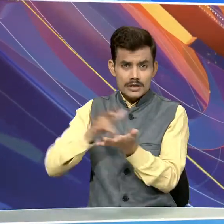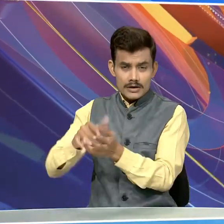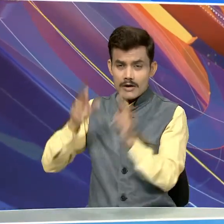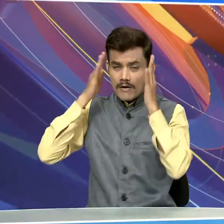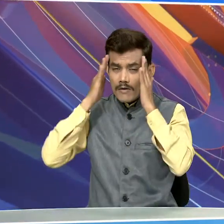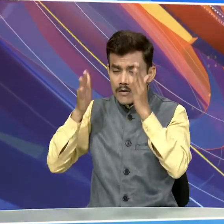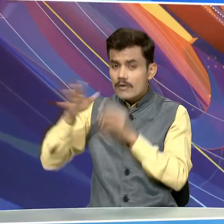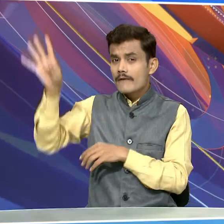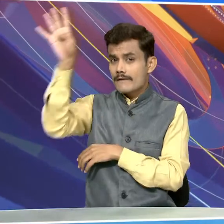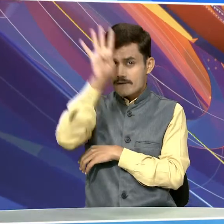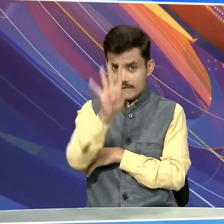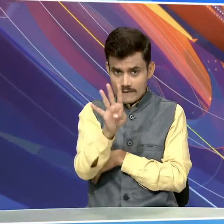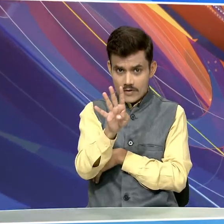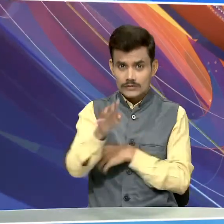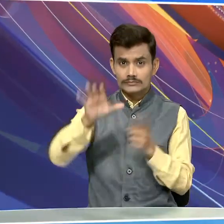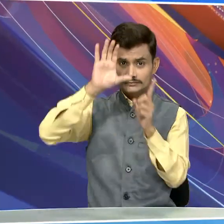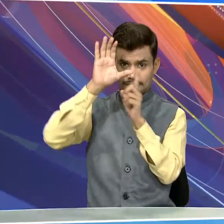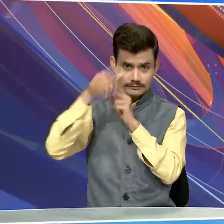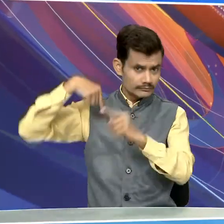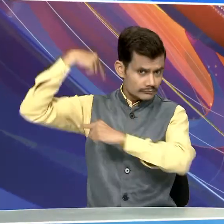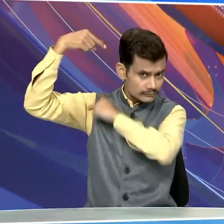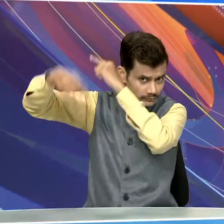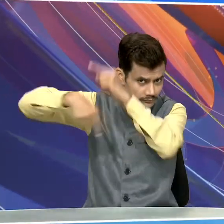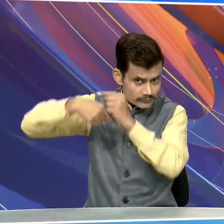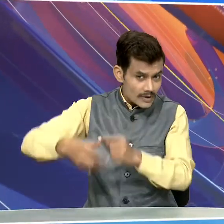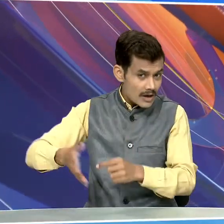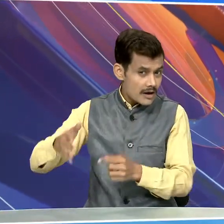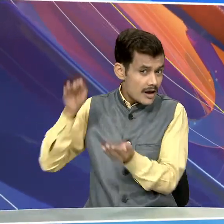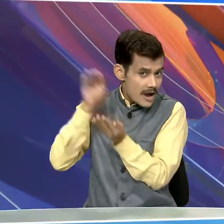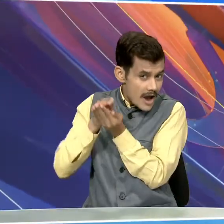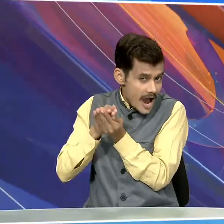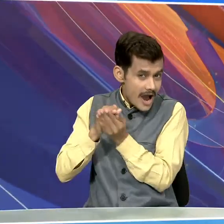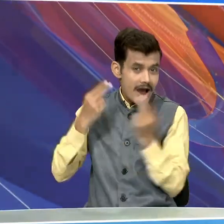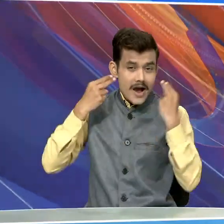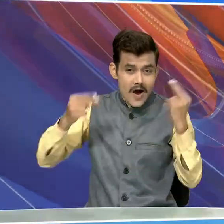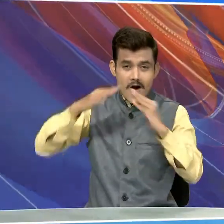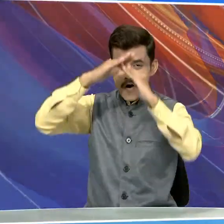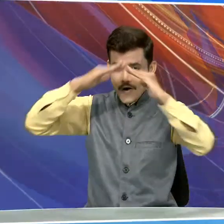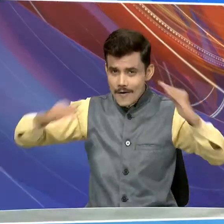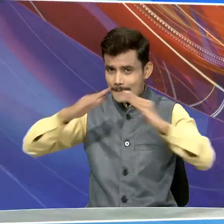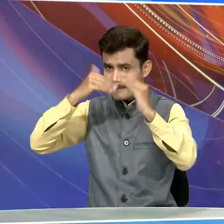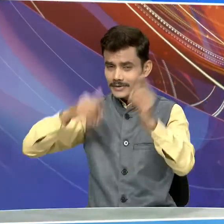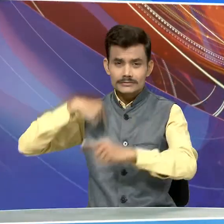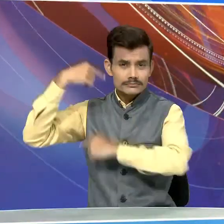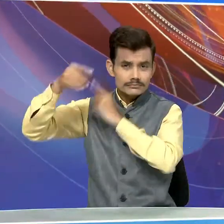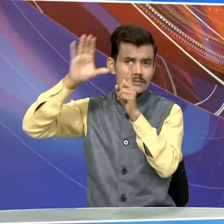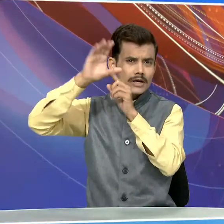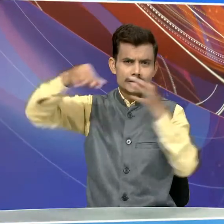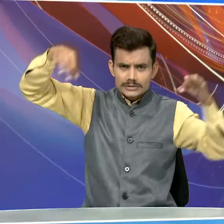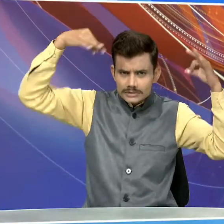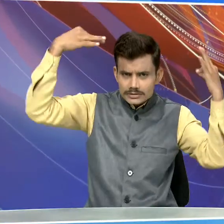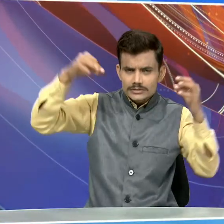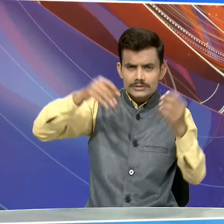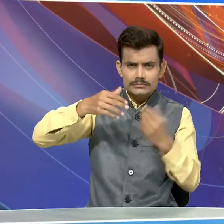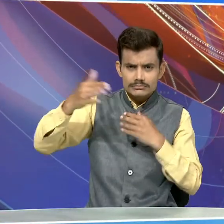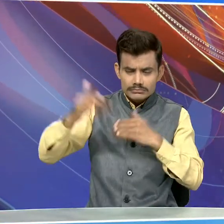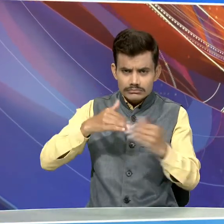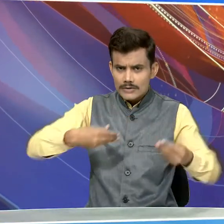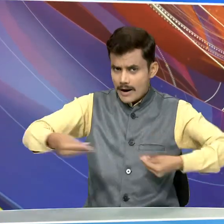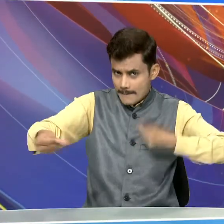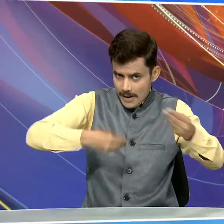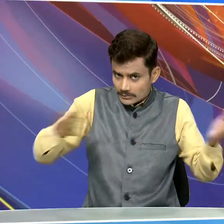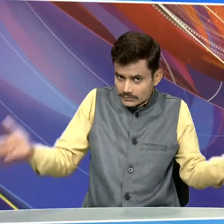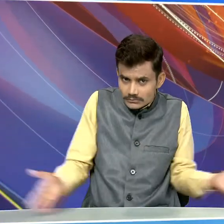प्राथमिकताएं तय की हैं, जिनमें सांस्कृतिक परंपरा, जीवंत विरासत का संवर्धन, सांस्कृतिक सृजनात्मक उद्योगों